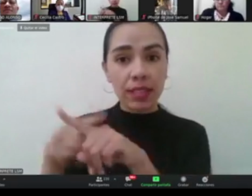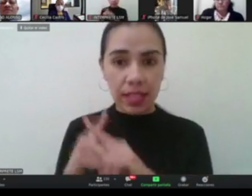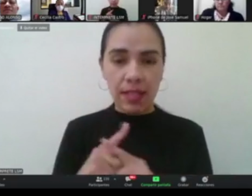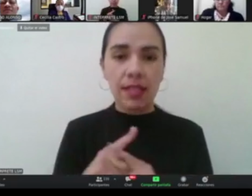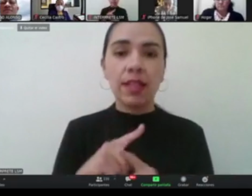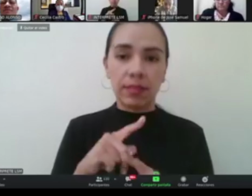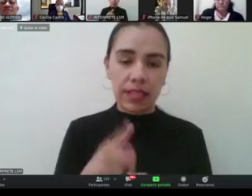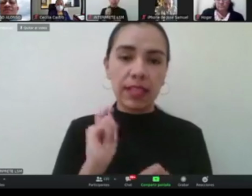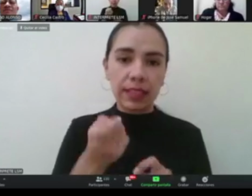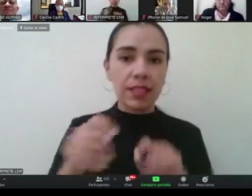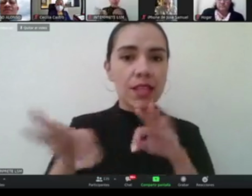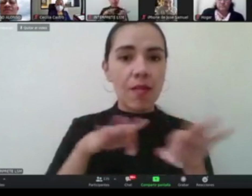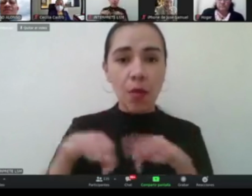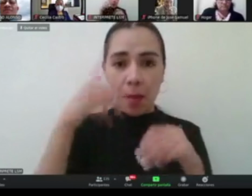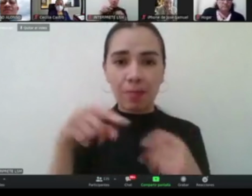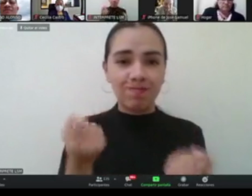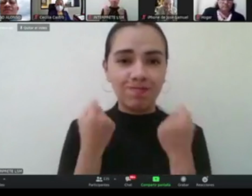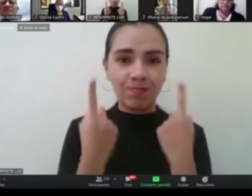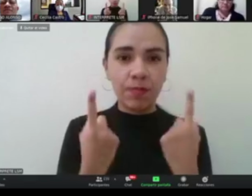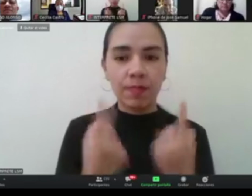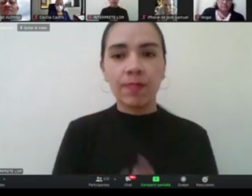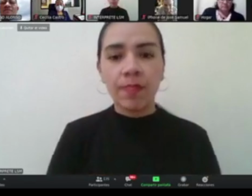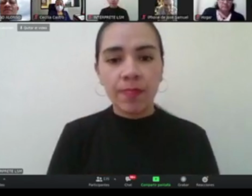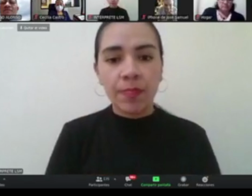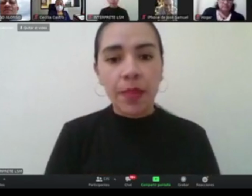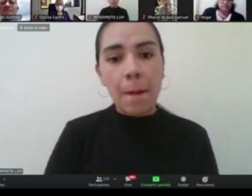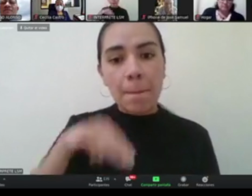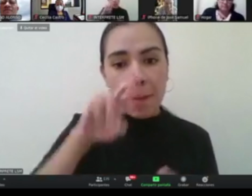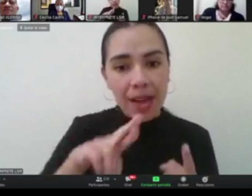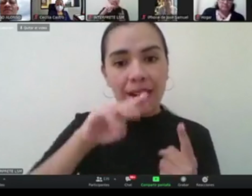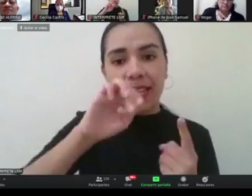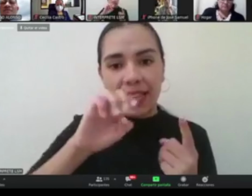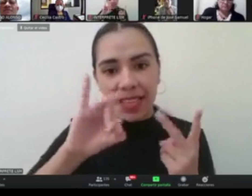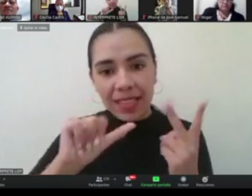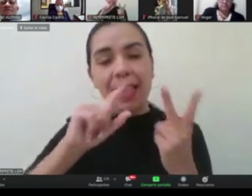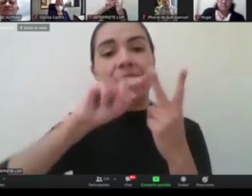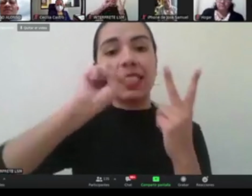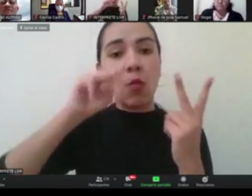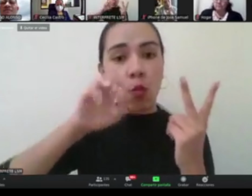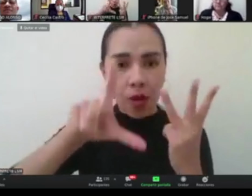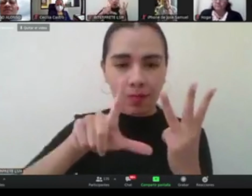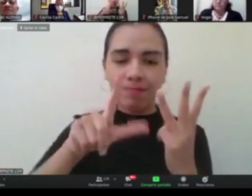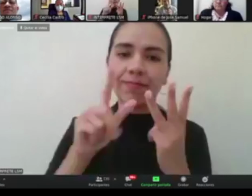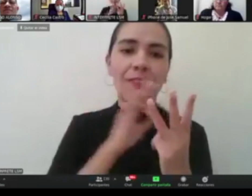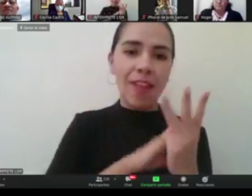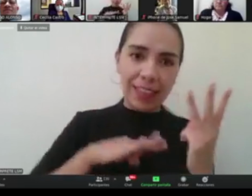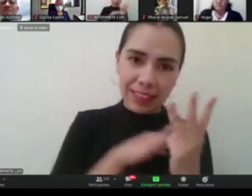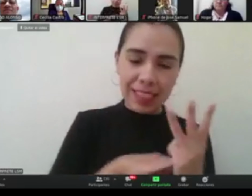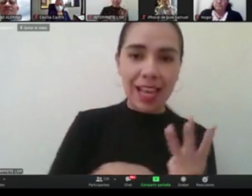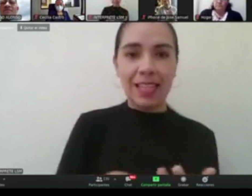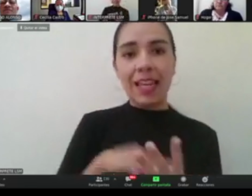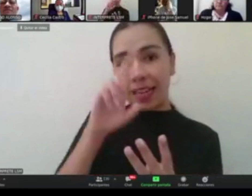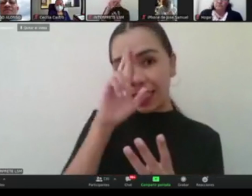duda una labor de admirar. enhorabuena a Mar, a Eneida y a Samuel y su admiración y